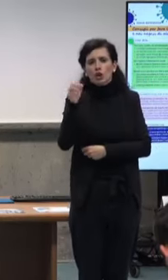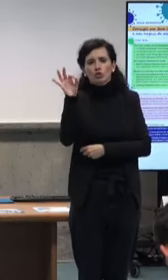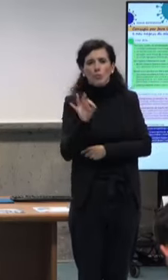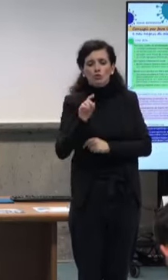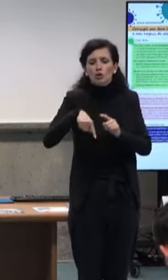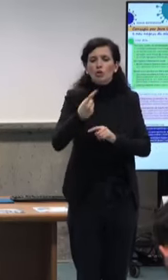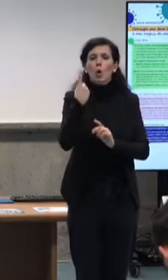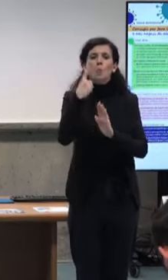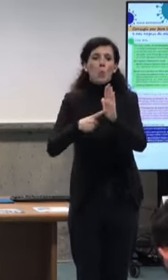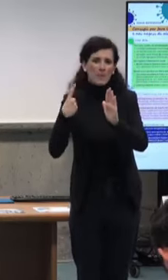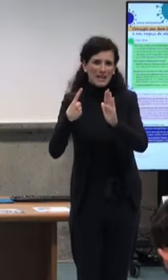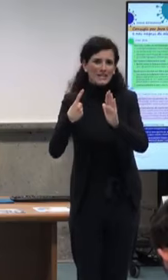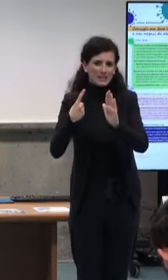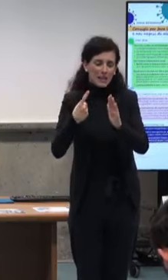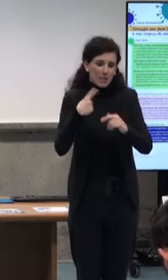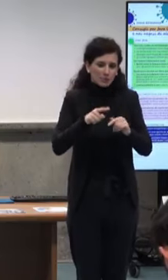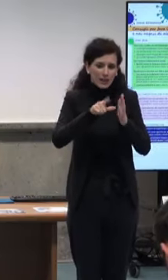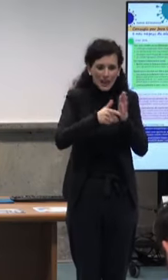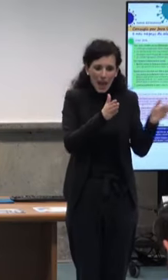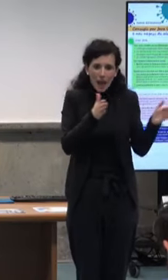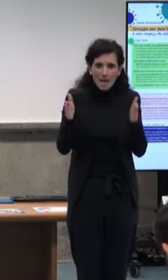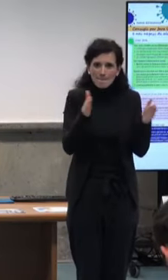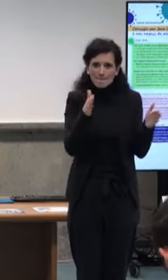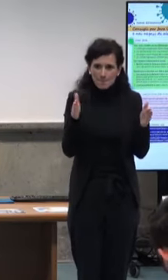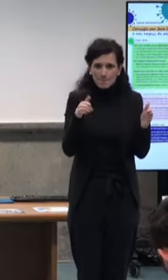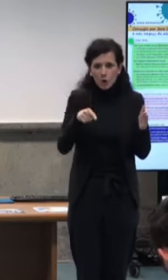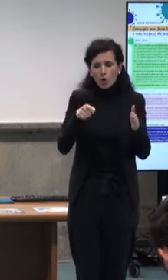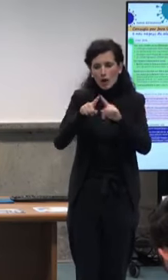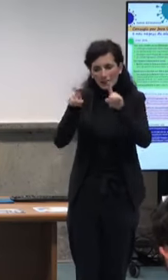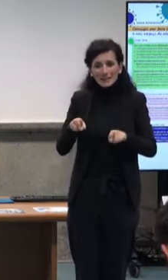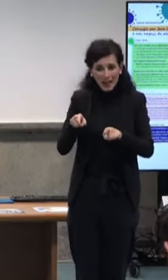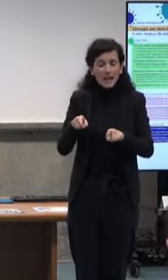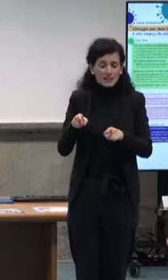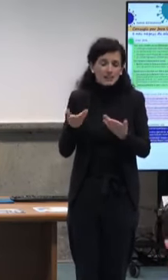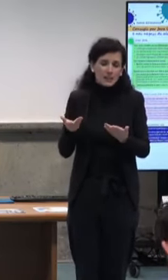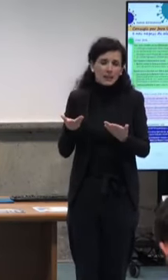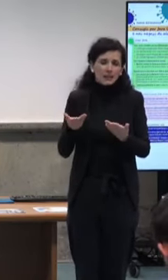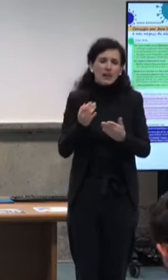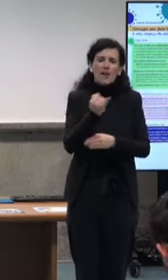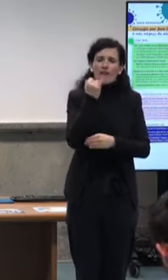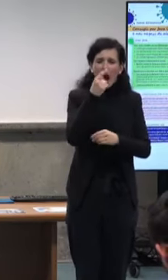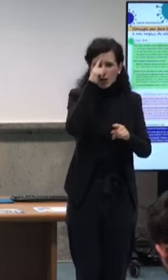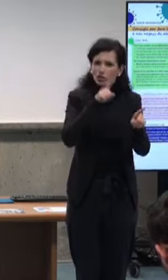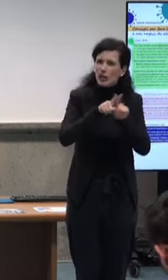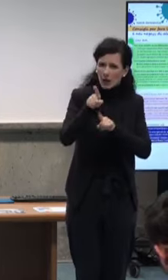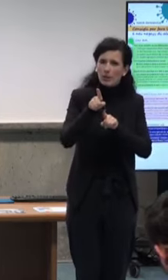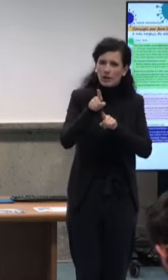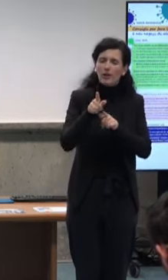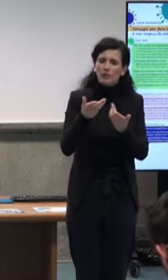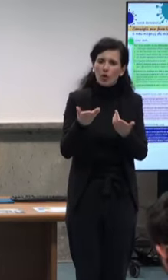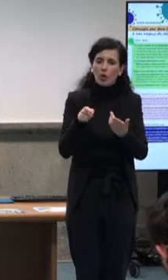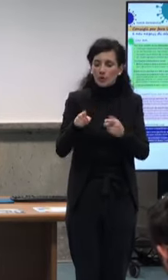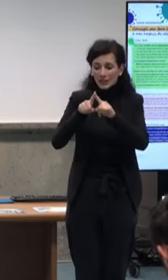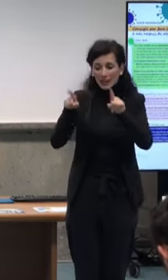questa è la sequenza temporale quindi capite bene che siamo in attesa anche qui di tecnologia tecnologia diversa